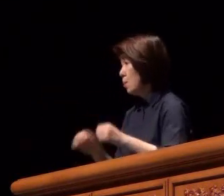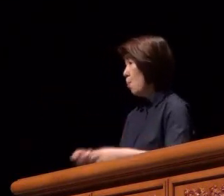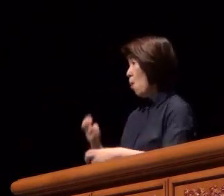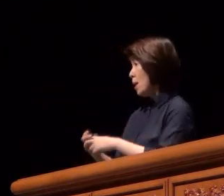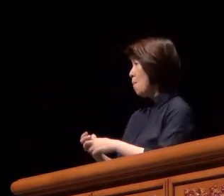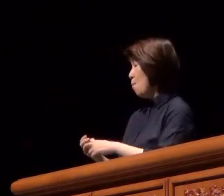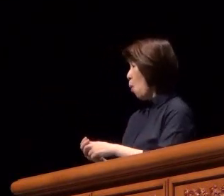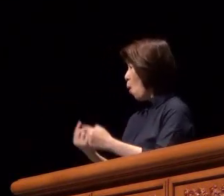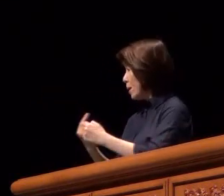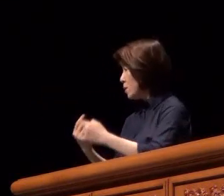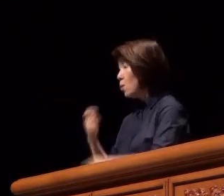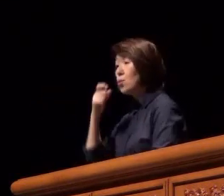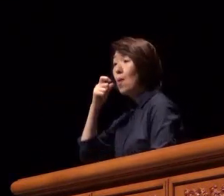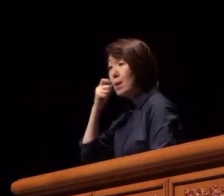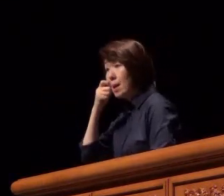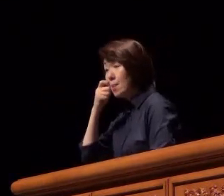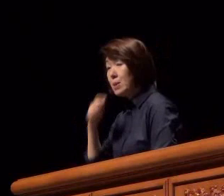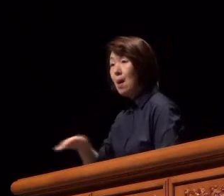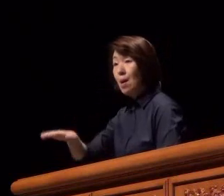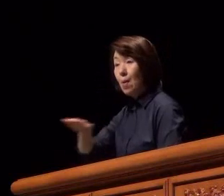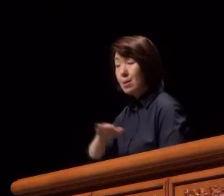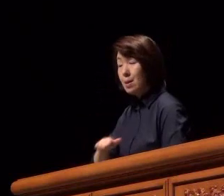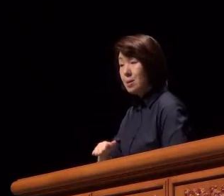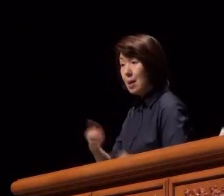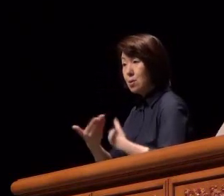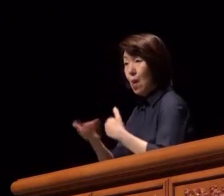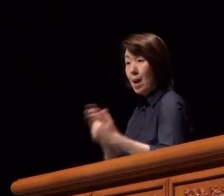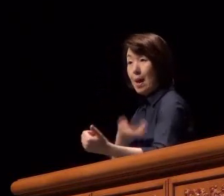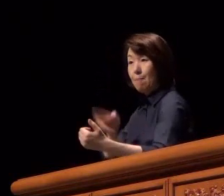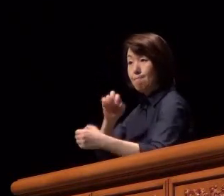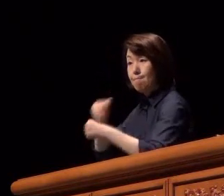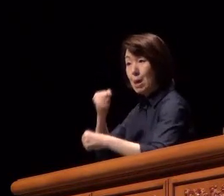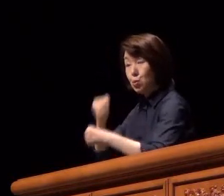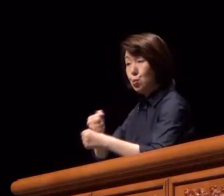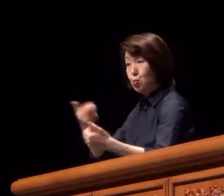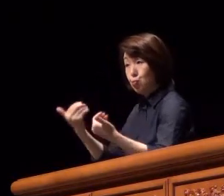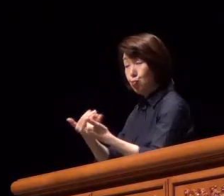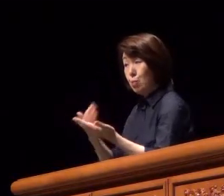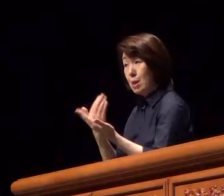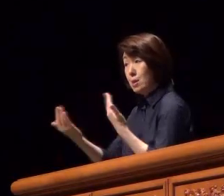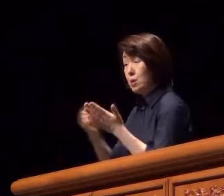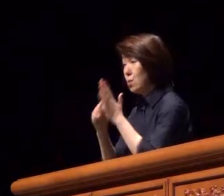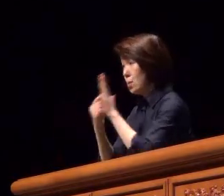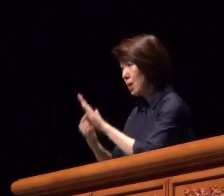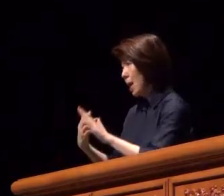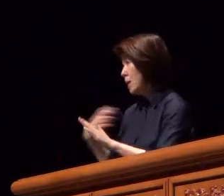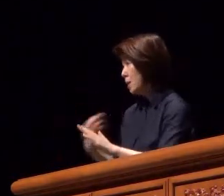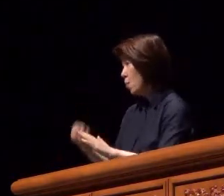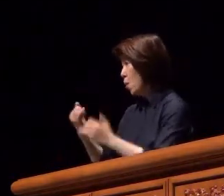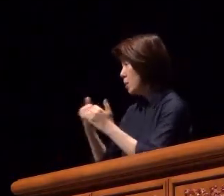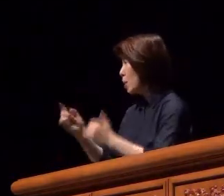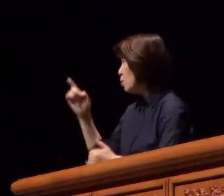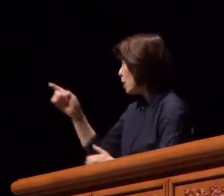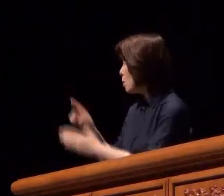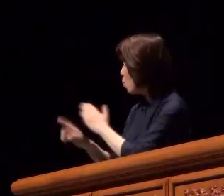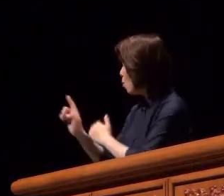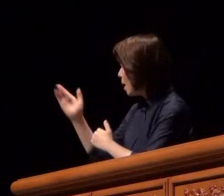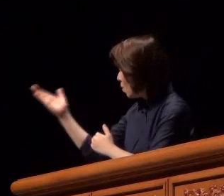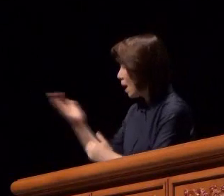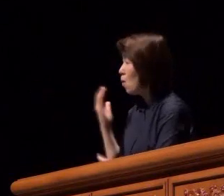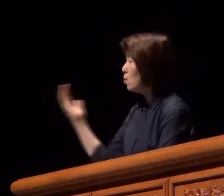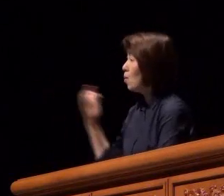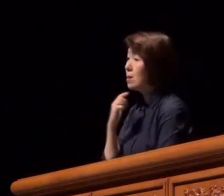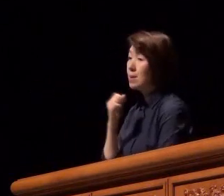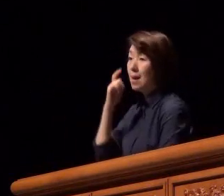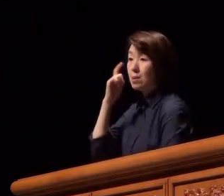原発ということをきちっとさせて、そしてその責任ある人たちの責任を問いたいと思います。